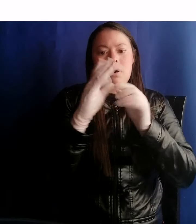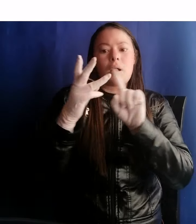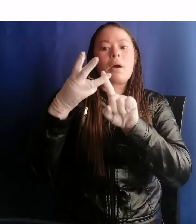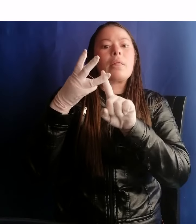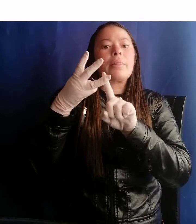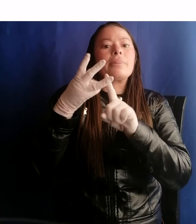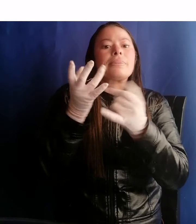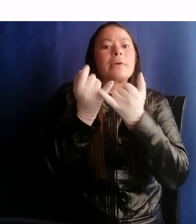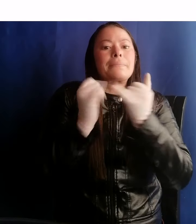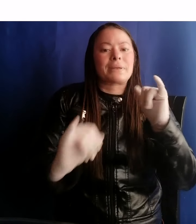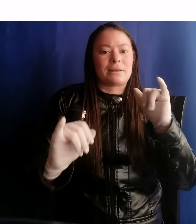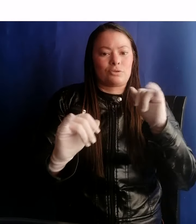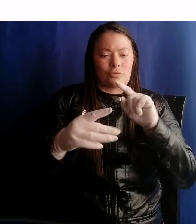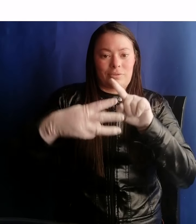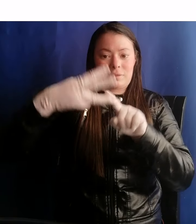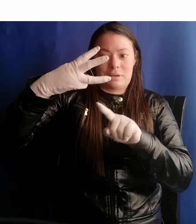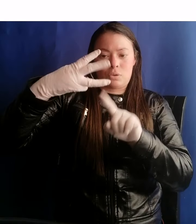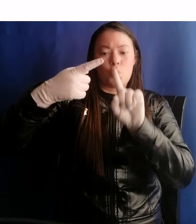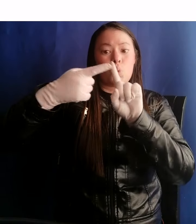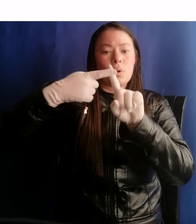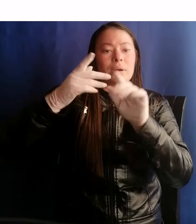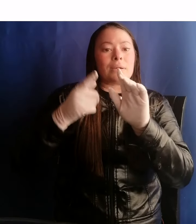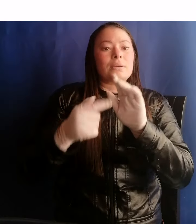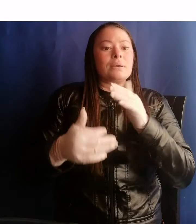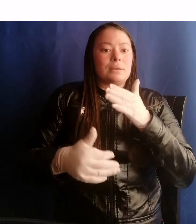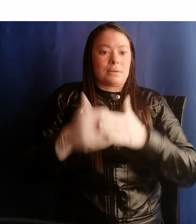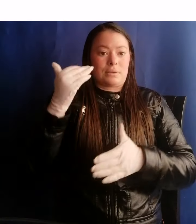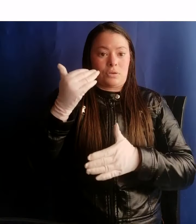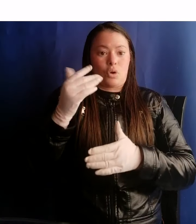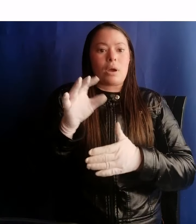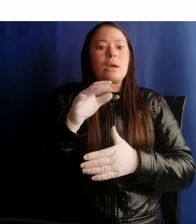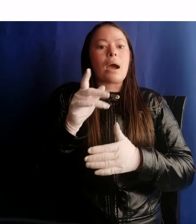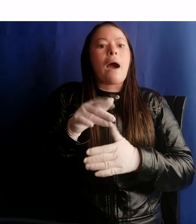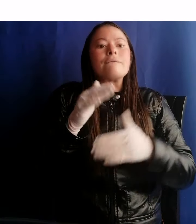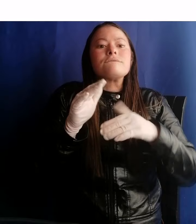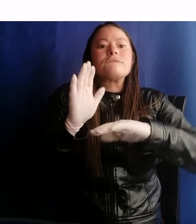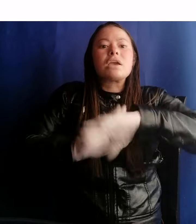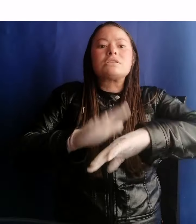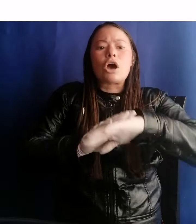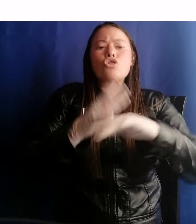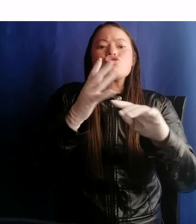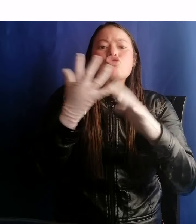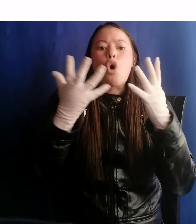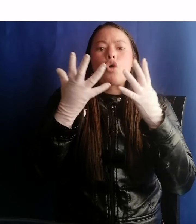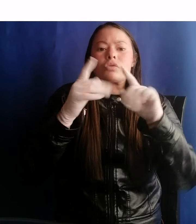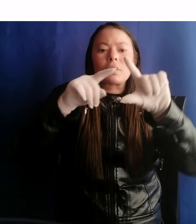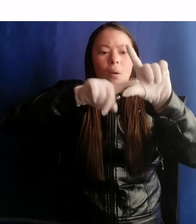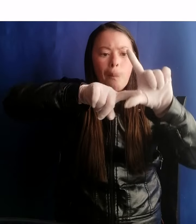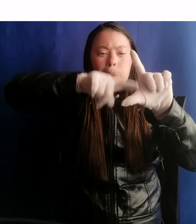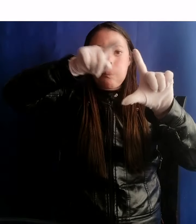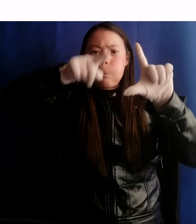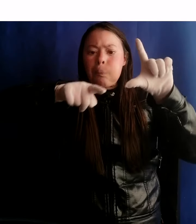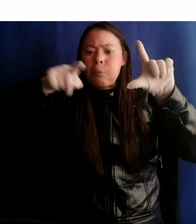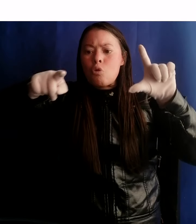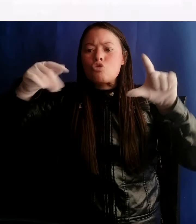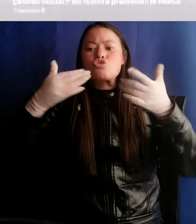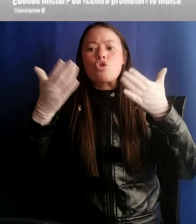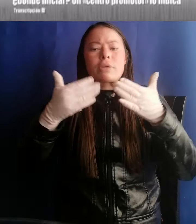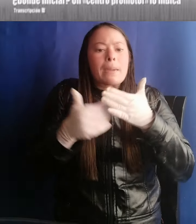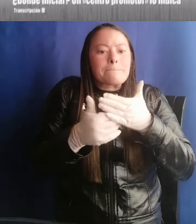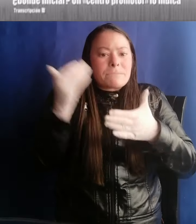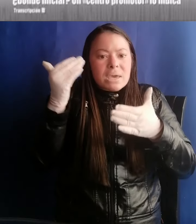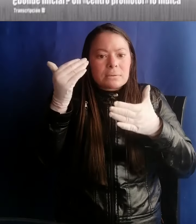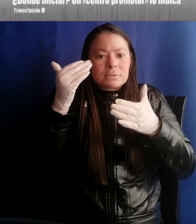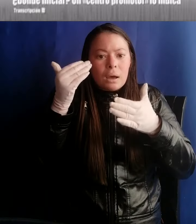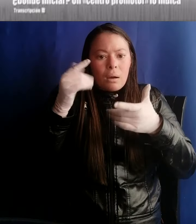etapas: iniciación, elongación y terminación. La iniciación consiste en indicar a la ARN polimerasa en